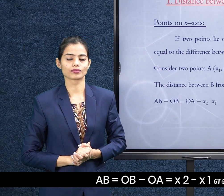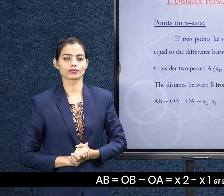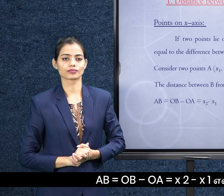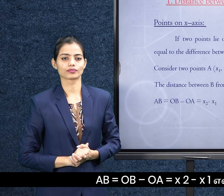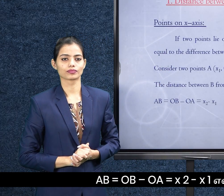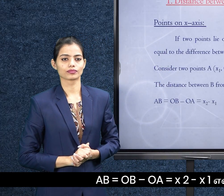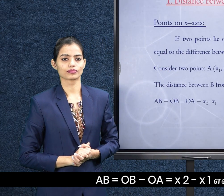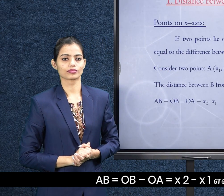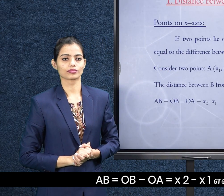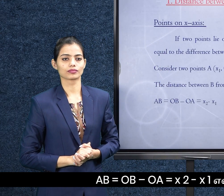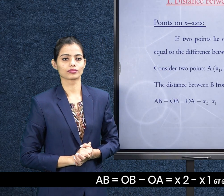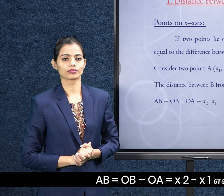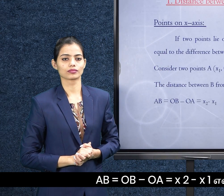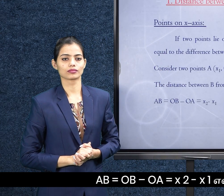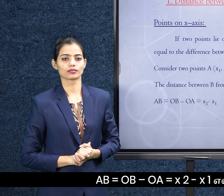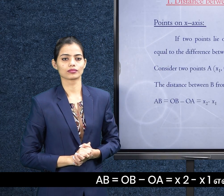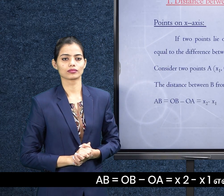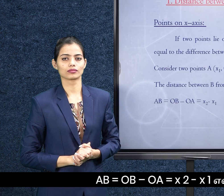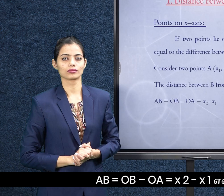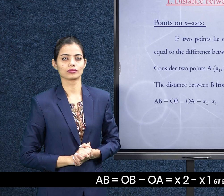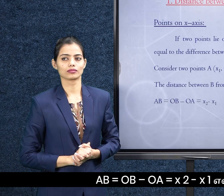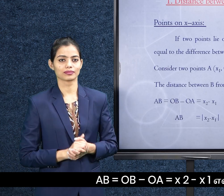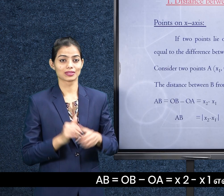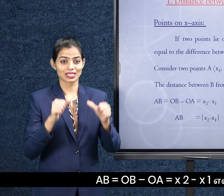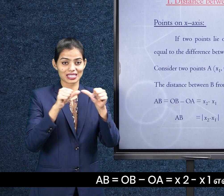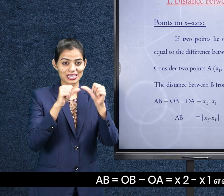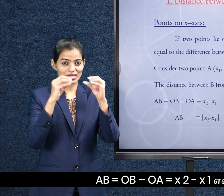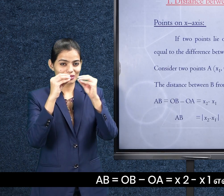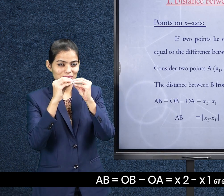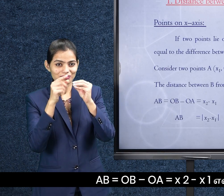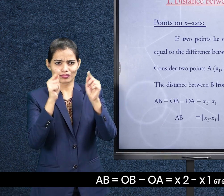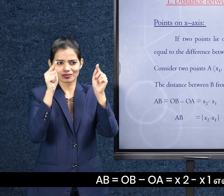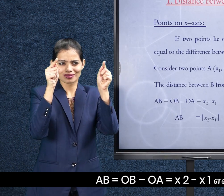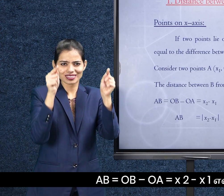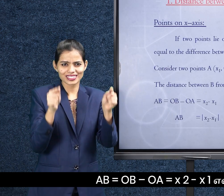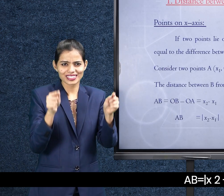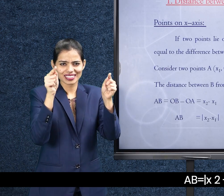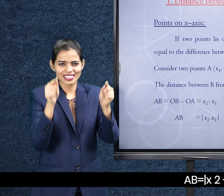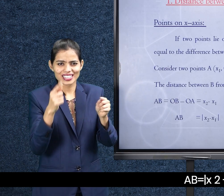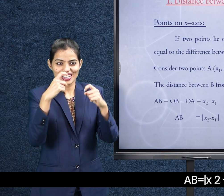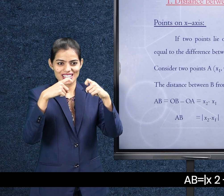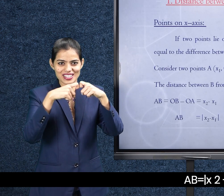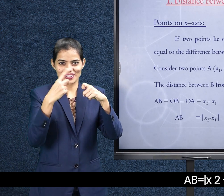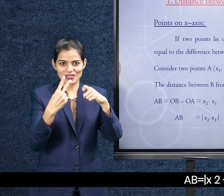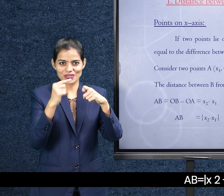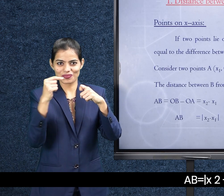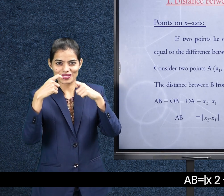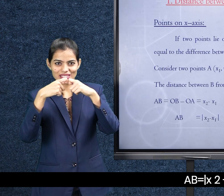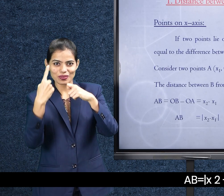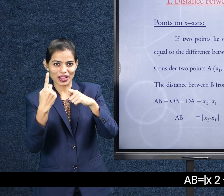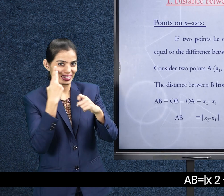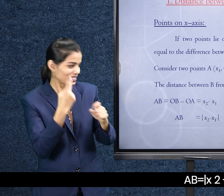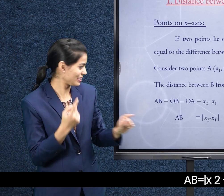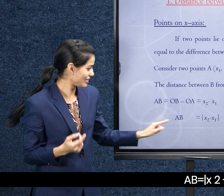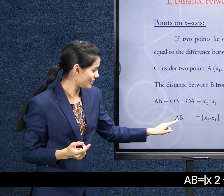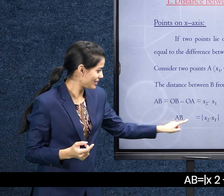எக்ஸ் கீழிலக்கு 2 கழித்தல் எக்ஸ் கீழிலக்கு 1 என்றால் ஏபி ஈடு